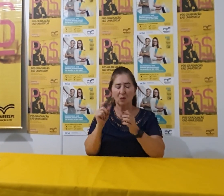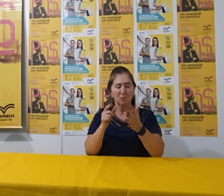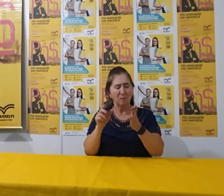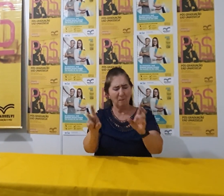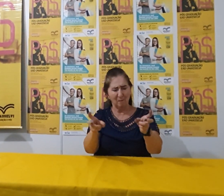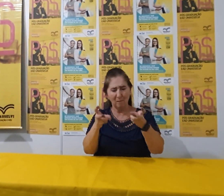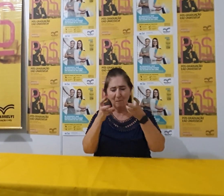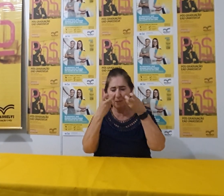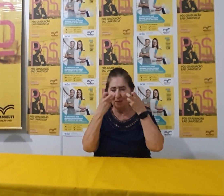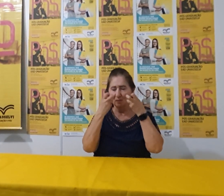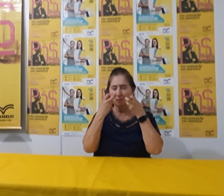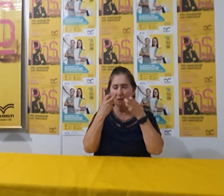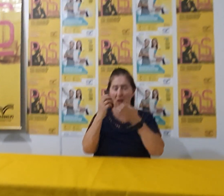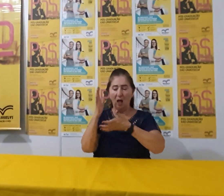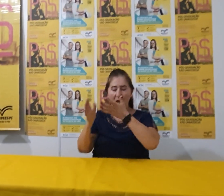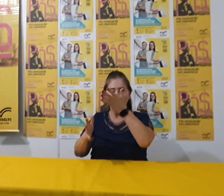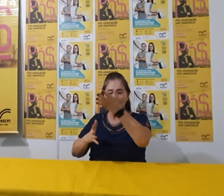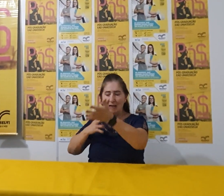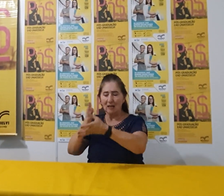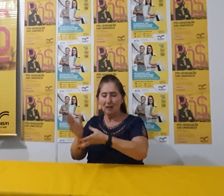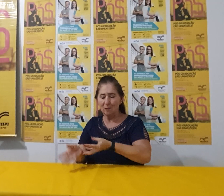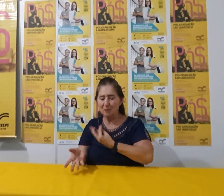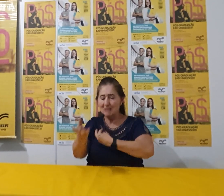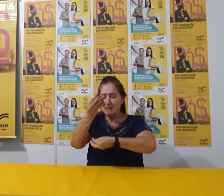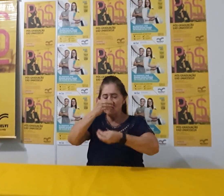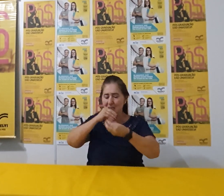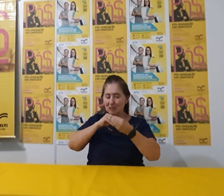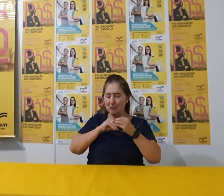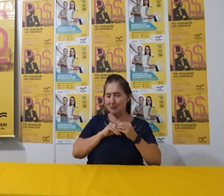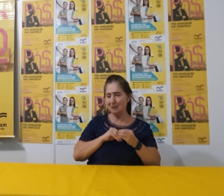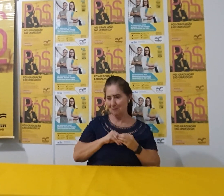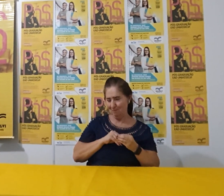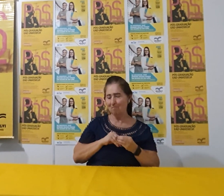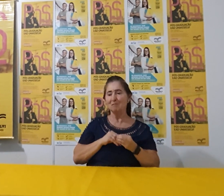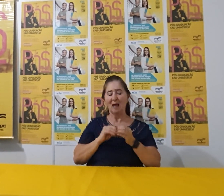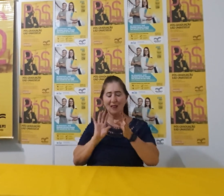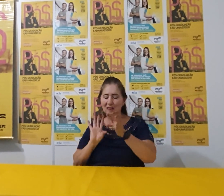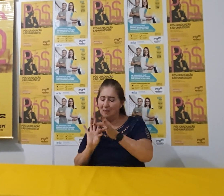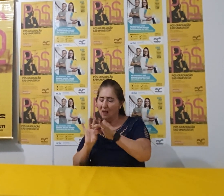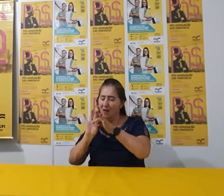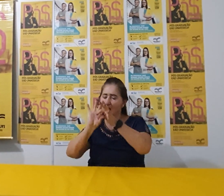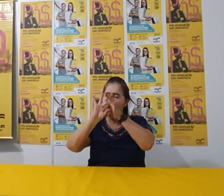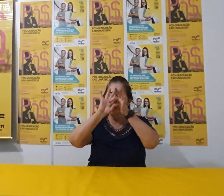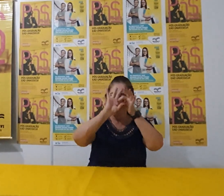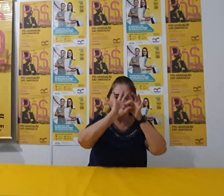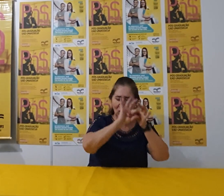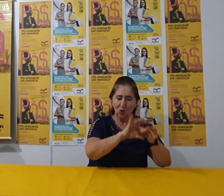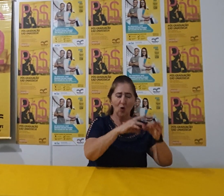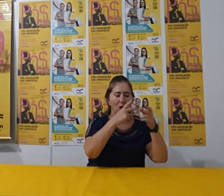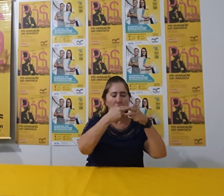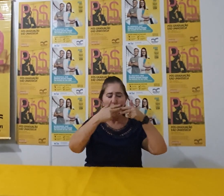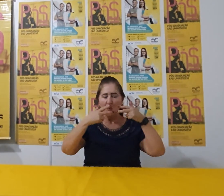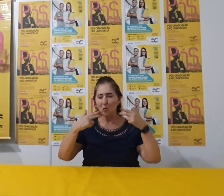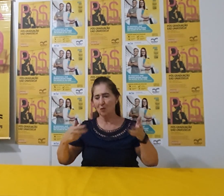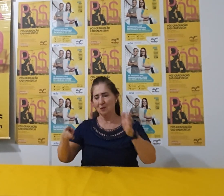deve estar intrinsecamente ligada ao contexto onde o aluno está inserido e não ser